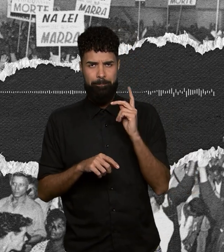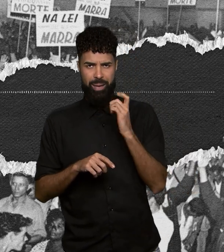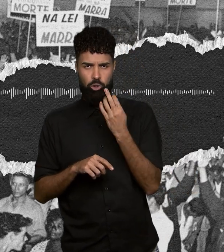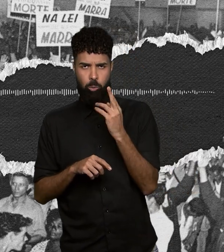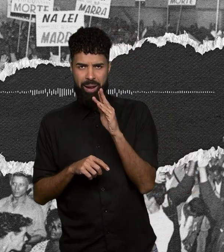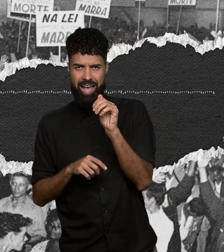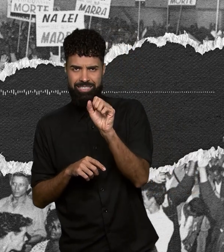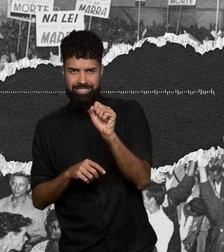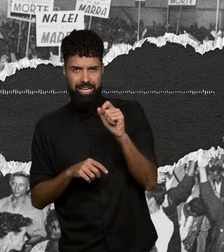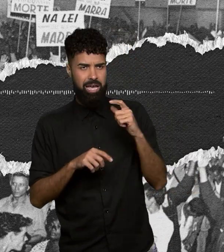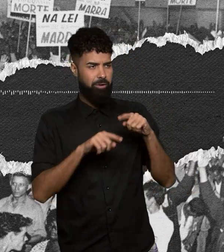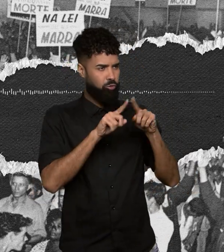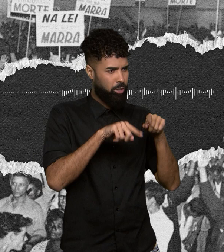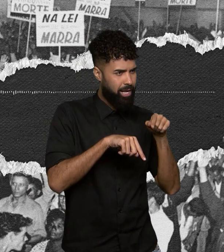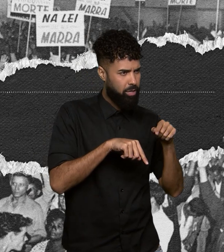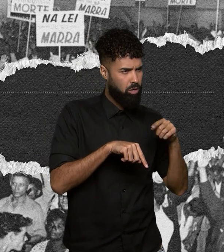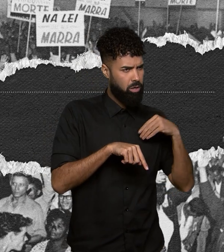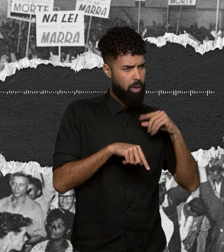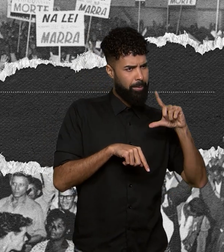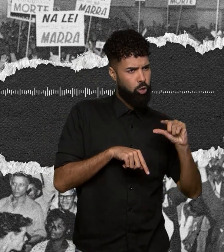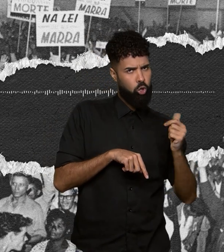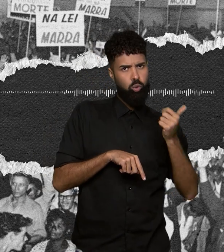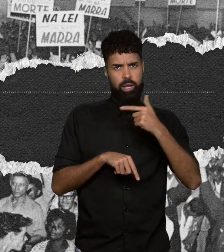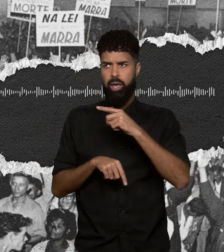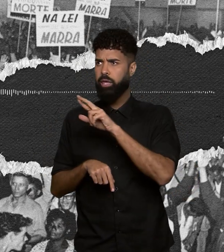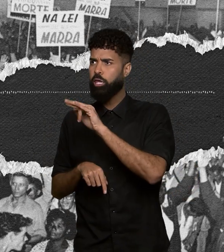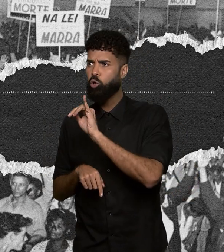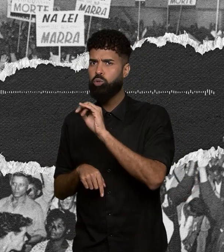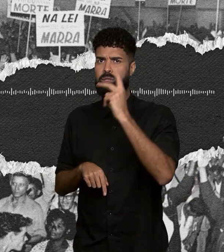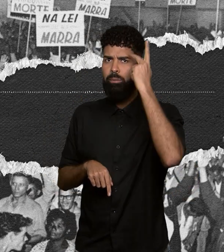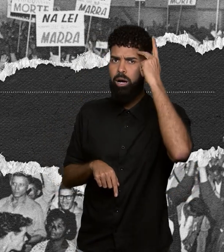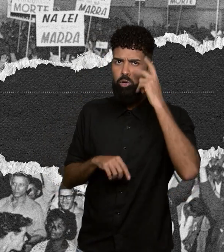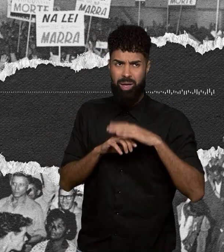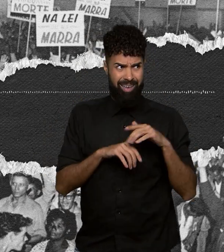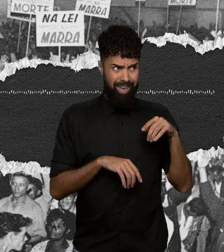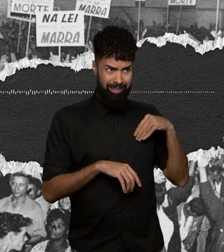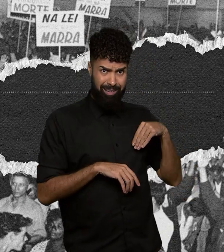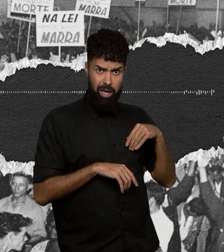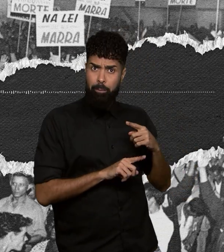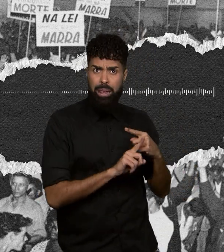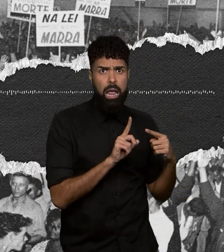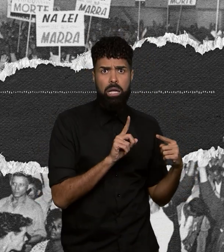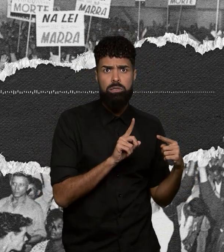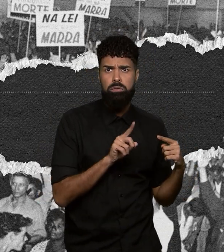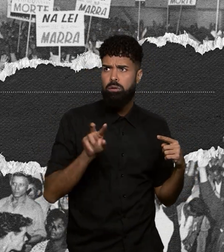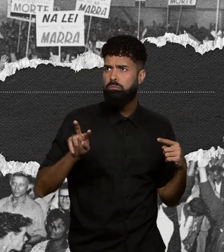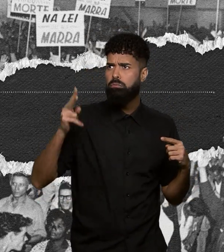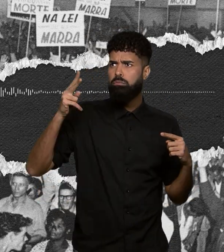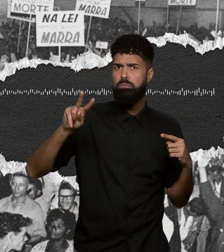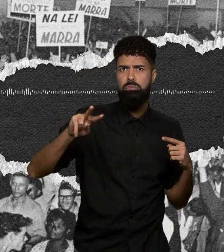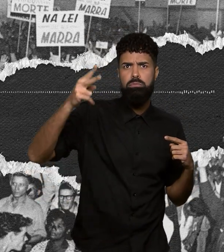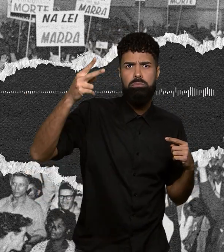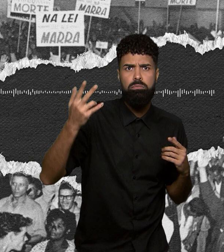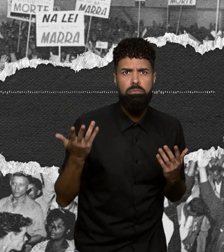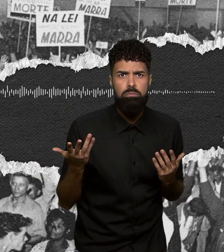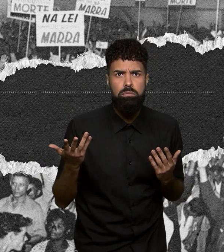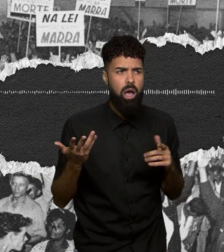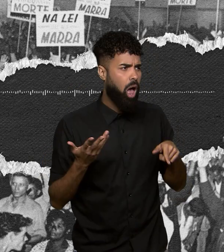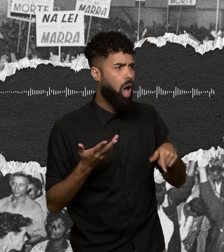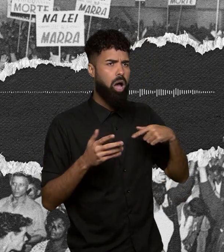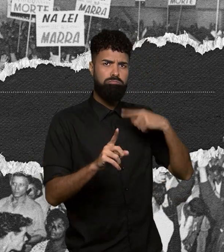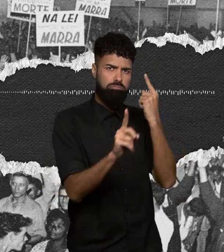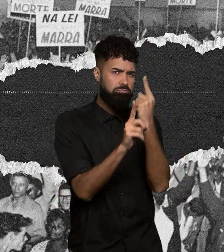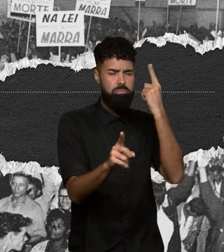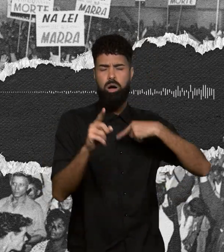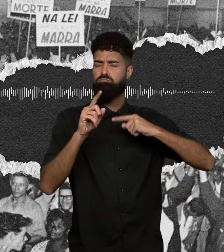menor que o de seus colegas no Rio de Janeiro e São Paulo era quase a met do salário dos Petroleiros de São Paulo e Rio os Petroleiros fizeram a greve